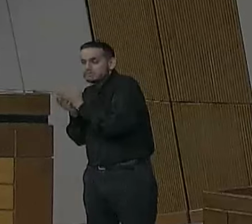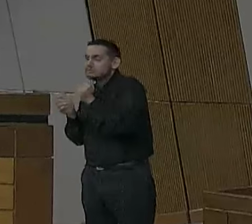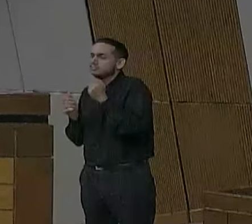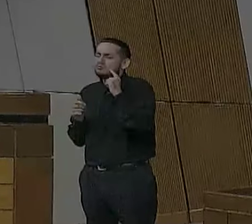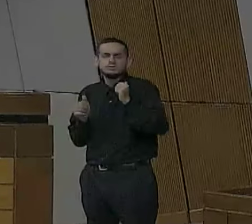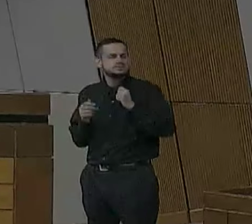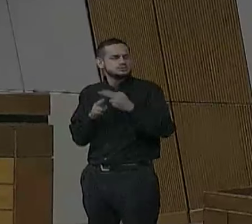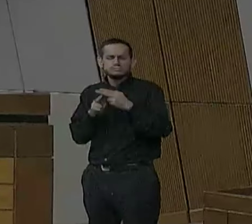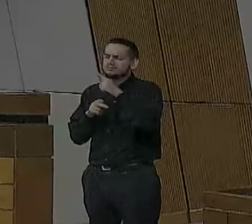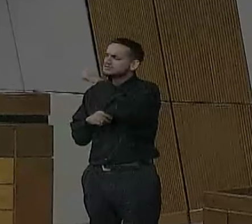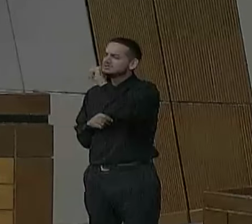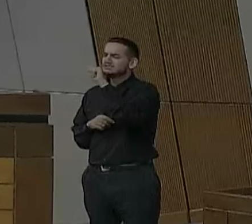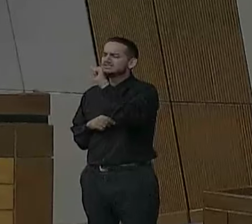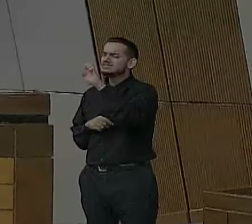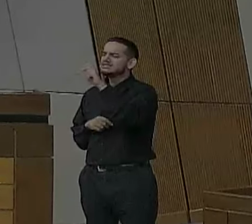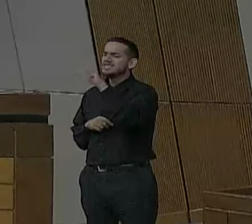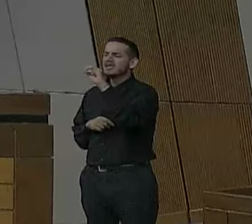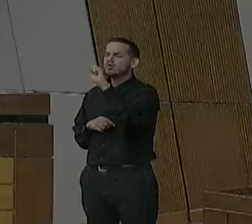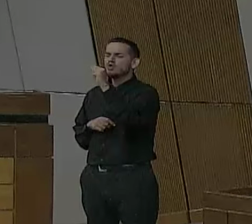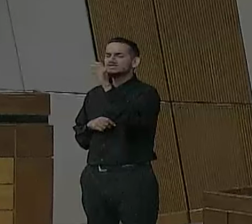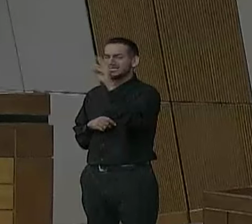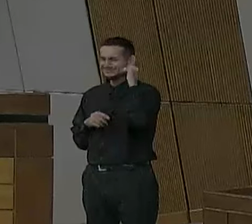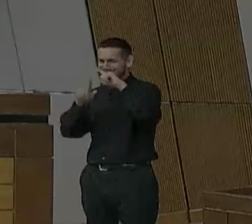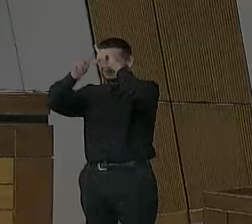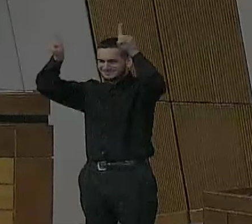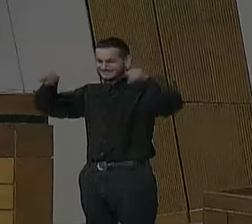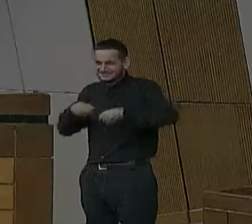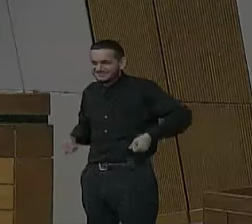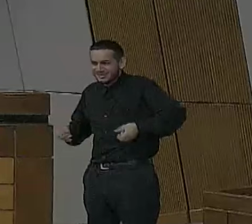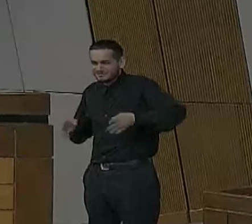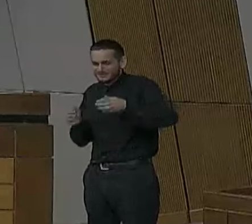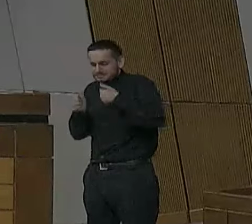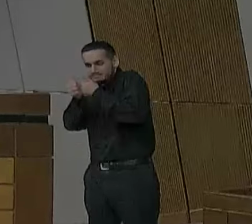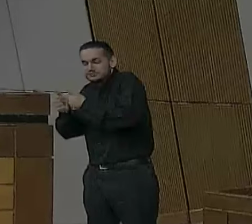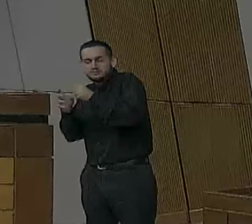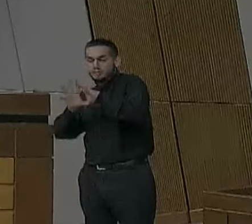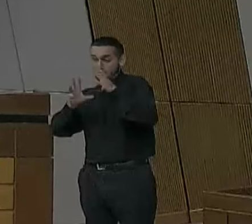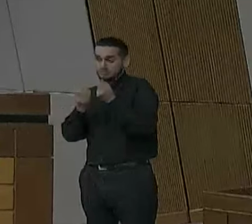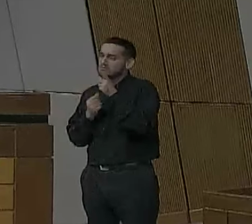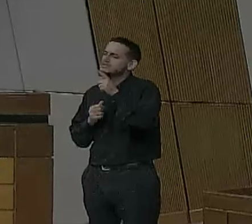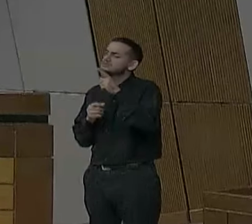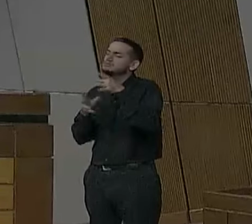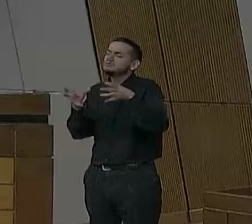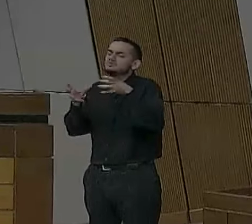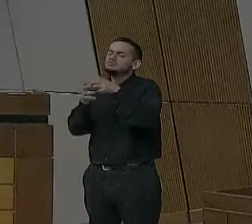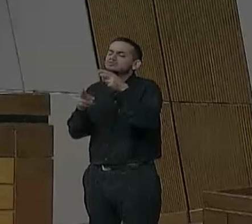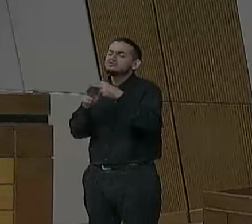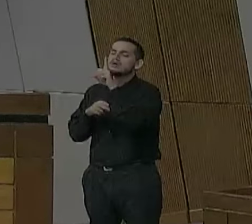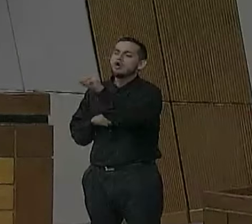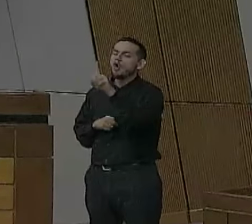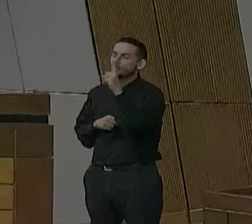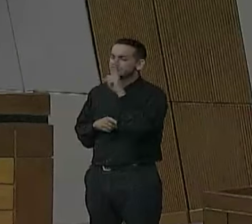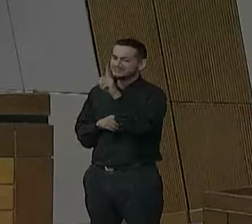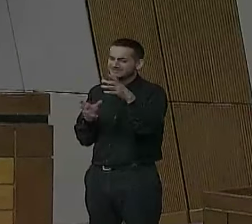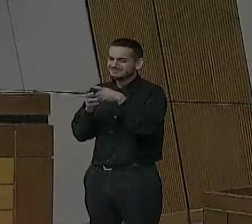COSENFE, TECO SANSO, ¿verdad? En alianza con el apoyo de ASID y un poquito de la ONCE también, estamos desarrollando este